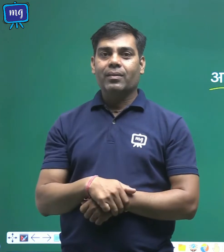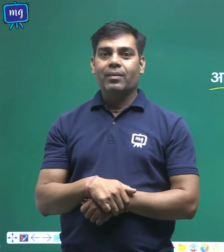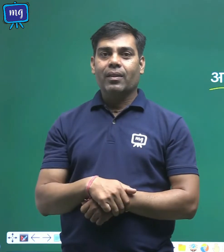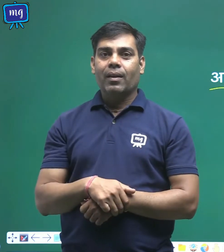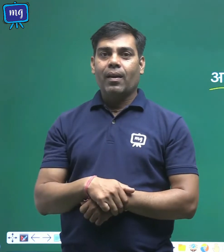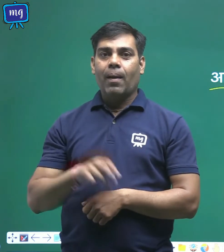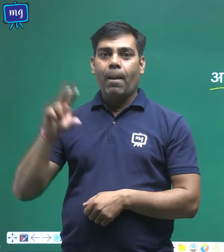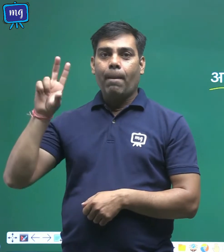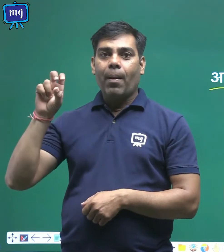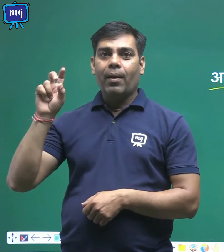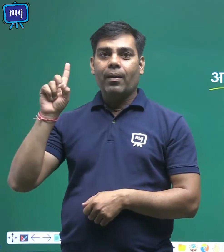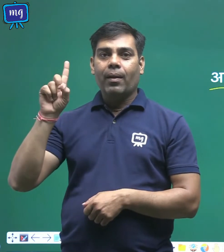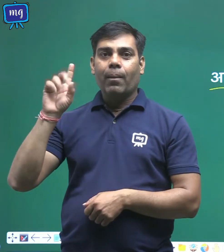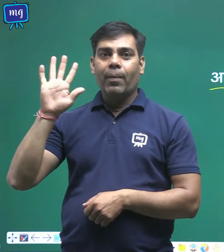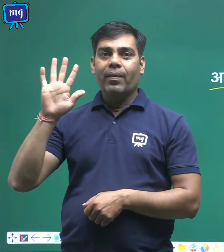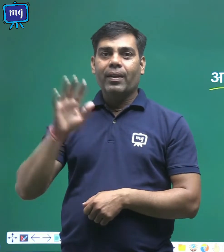पाठ 15 है।